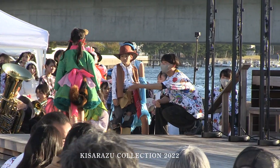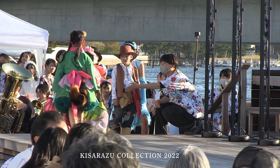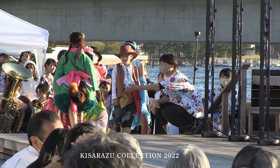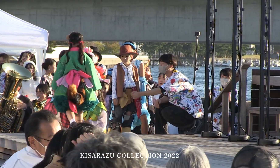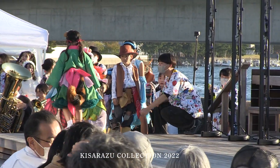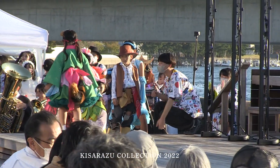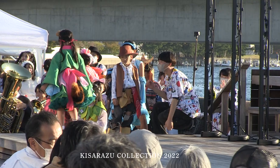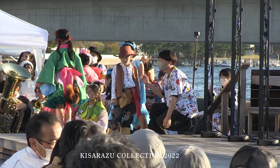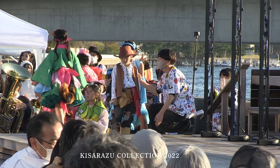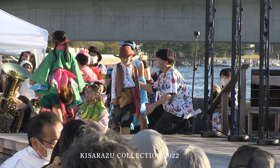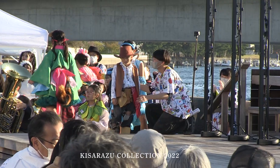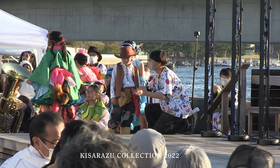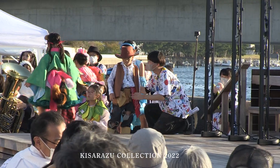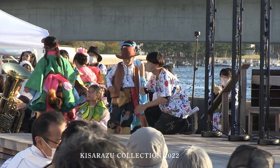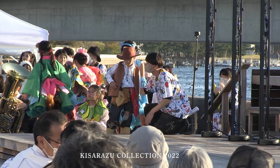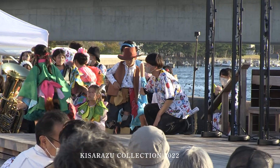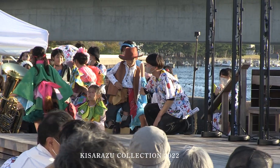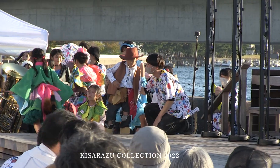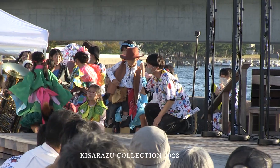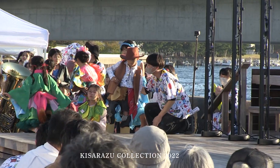ありがとうございました。